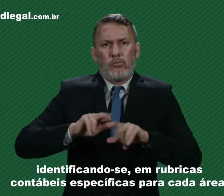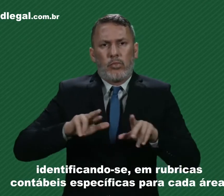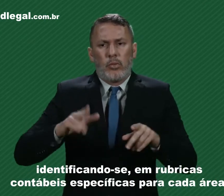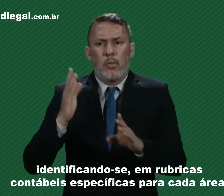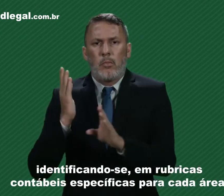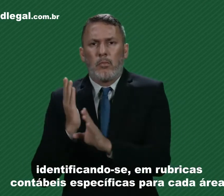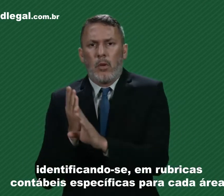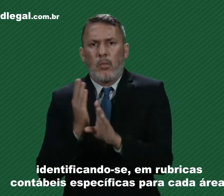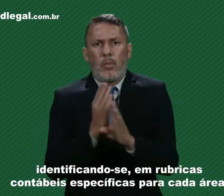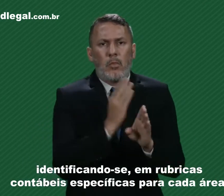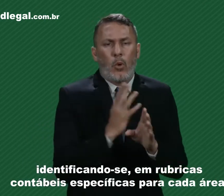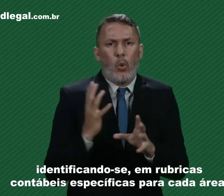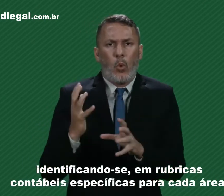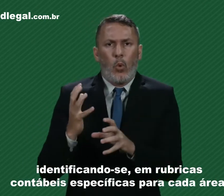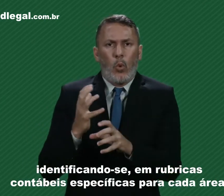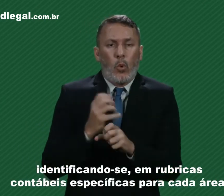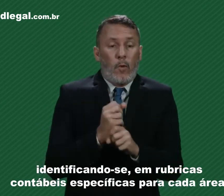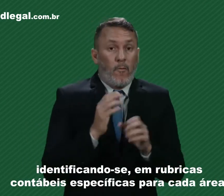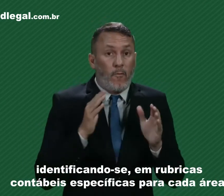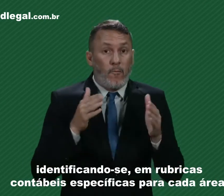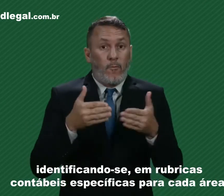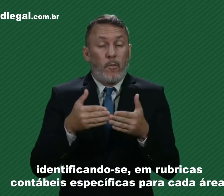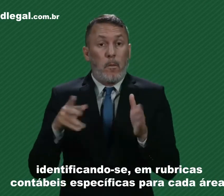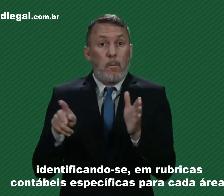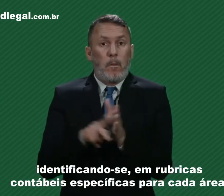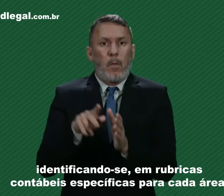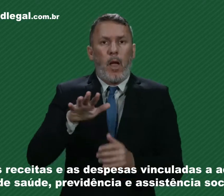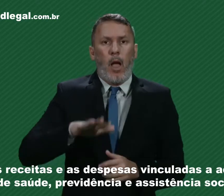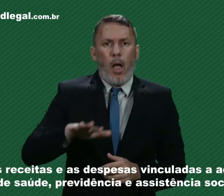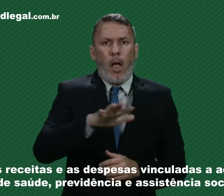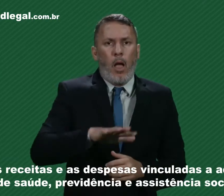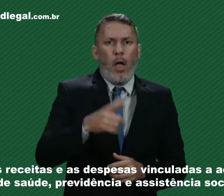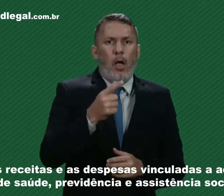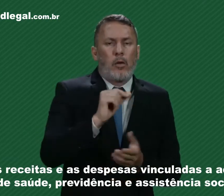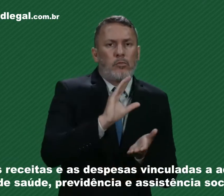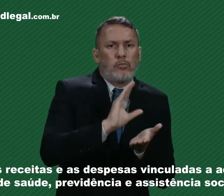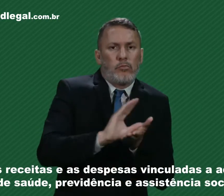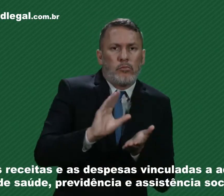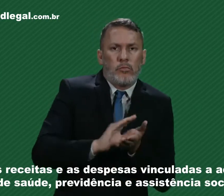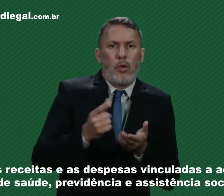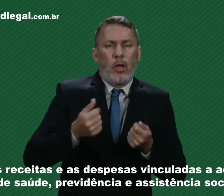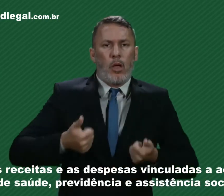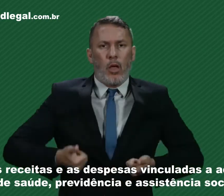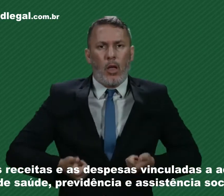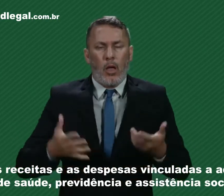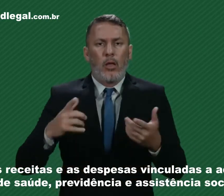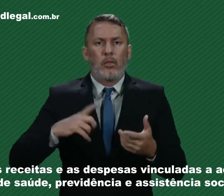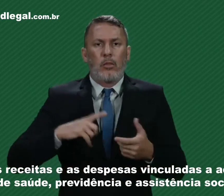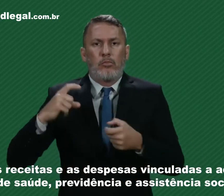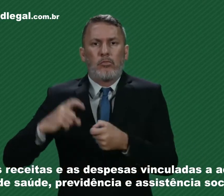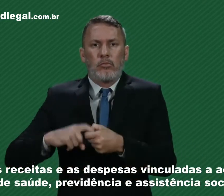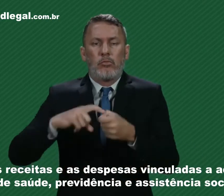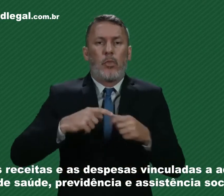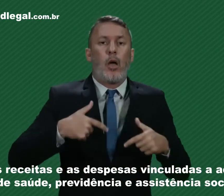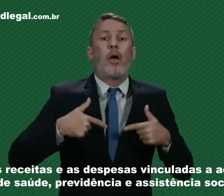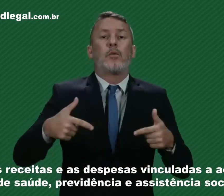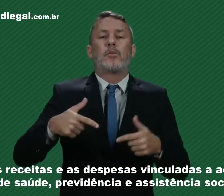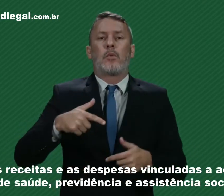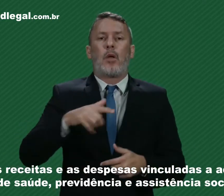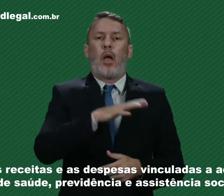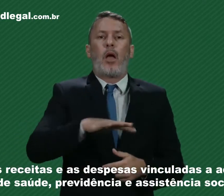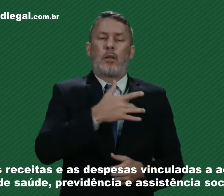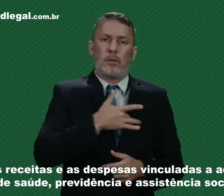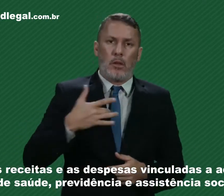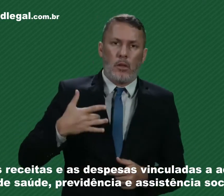em rubricas contábeis específicas para cada área, as receitas e as despesas vinculadas a ações de